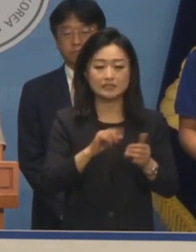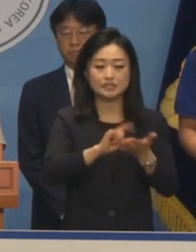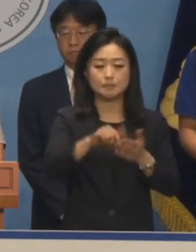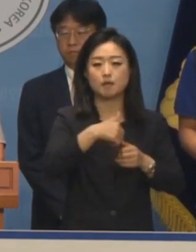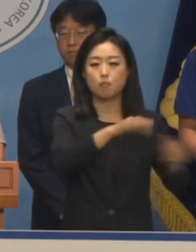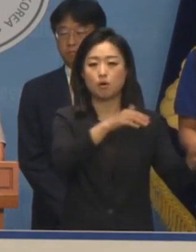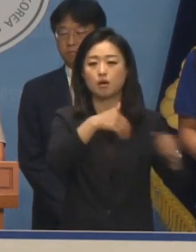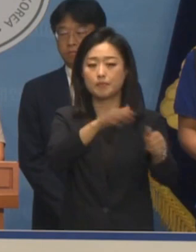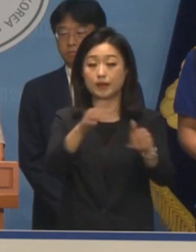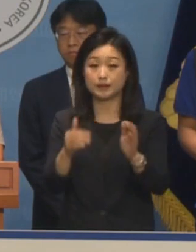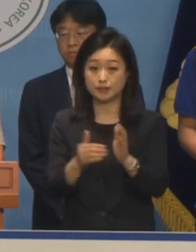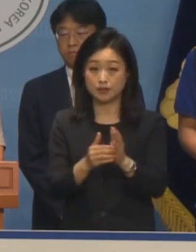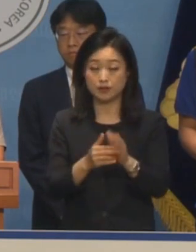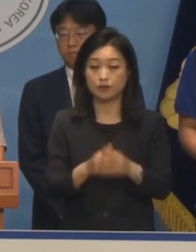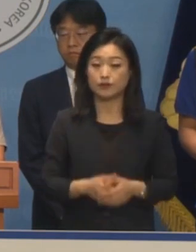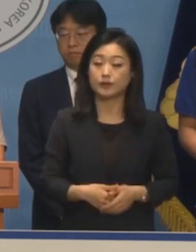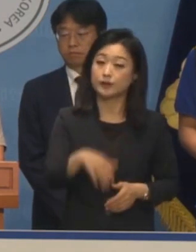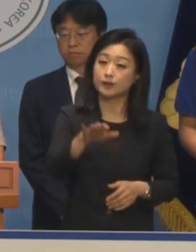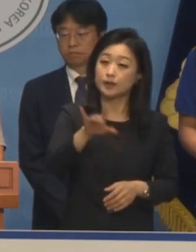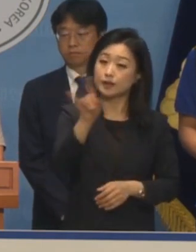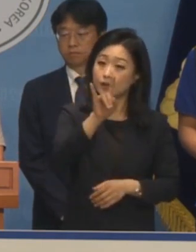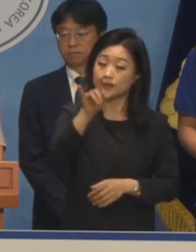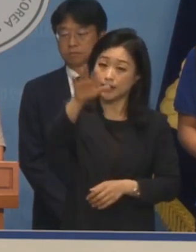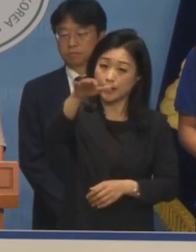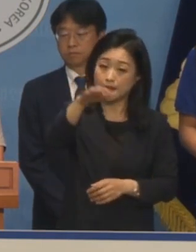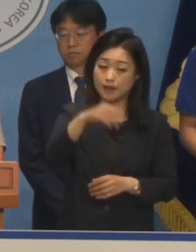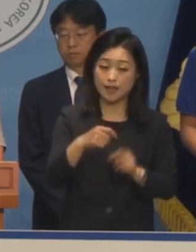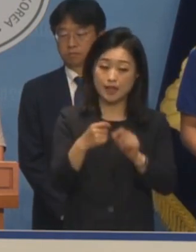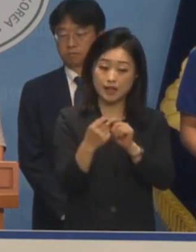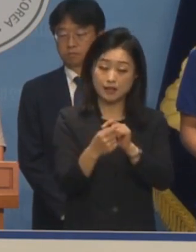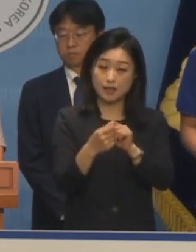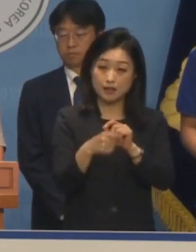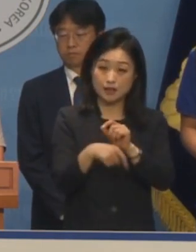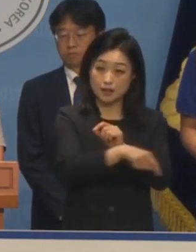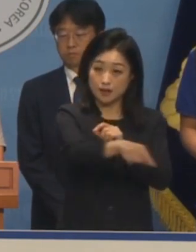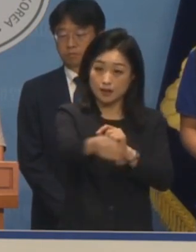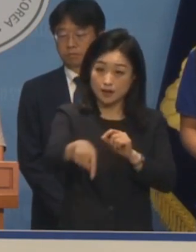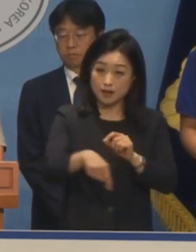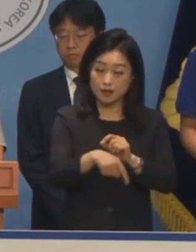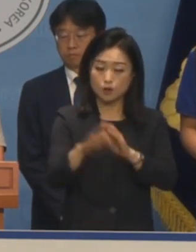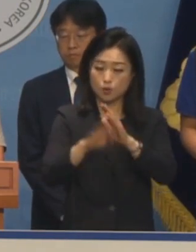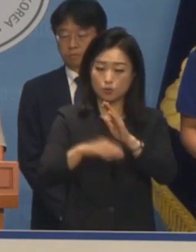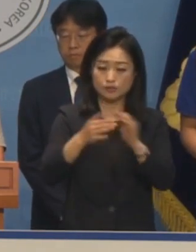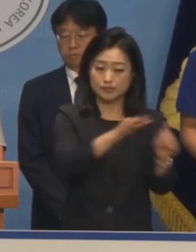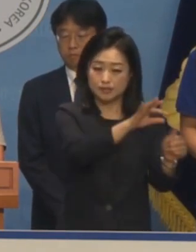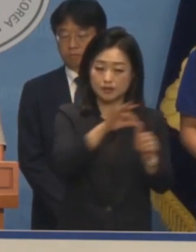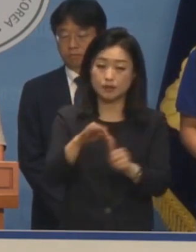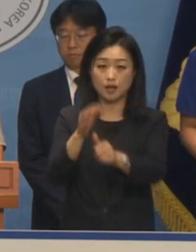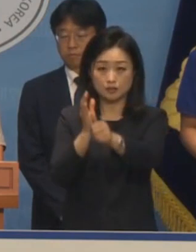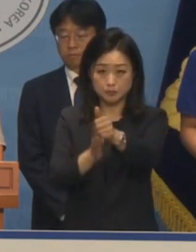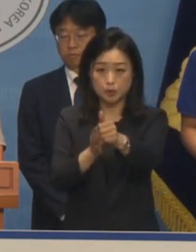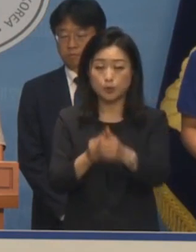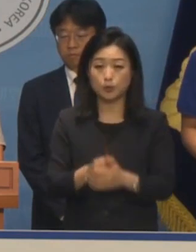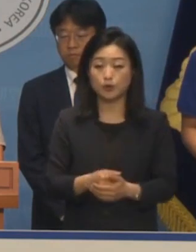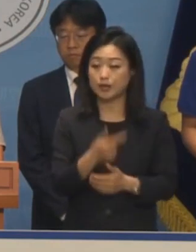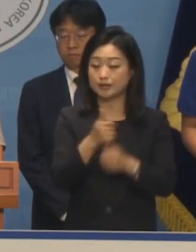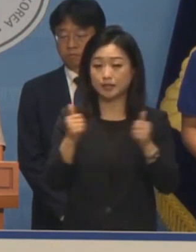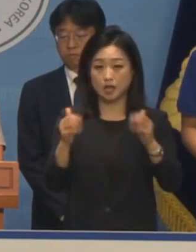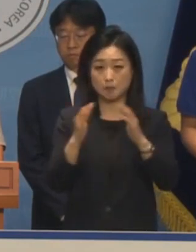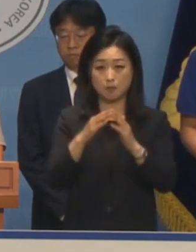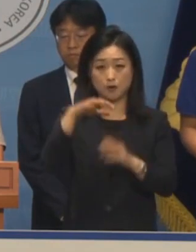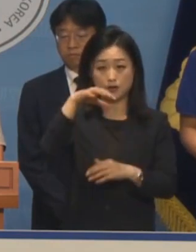현대제철은 판결대로 하초 노동자들을 자신이 일하던 공정에 배치해야 합니다 대법원은